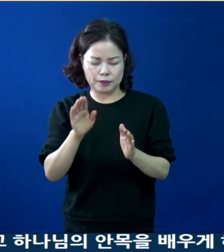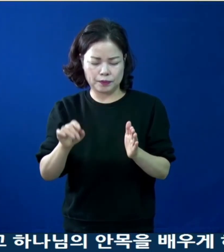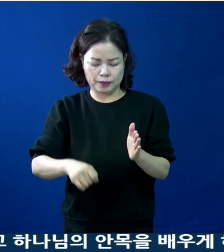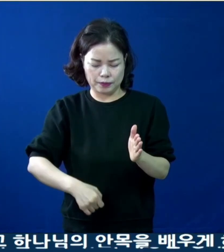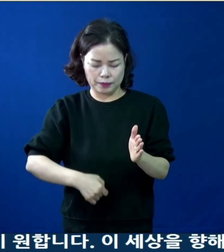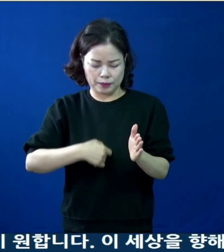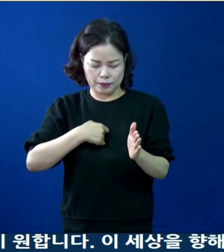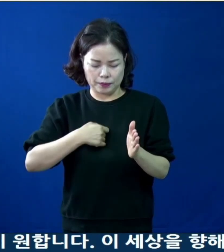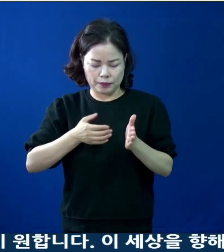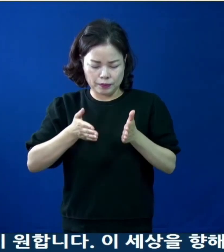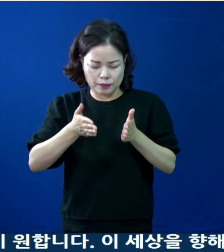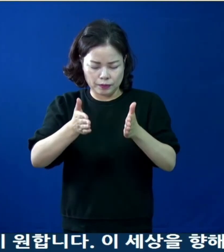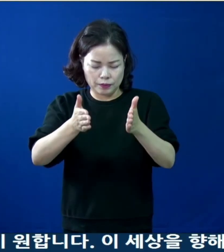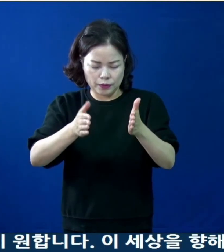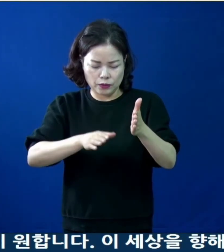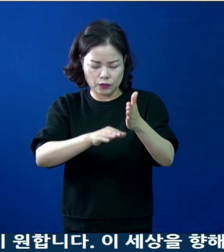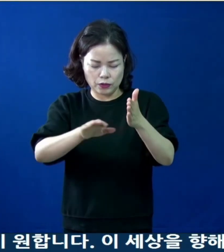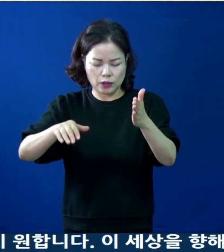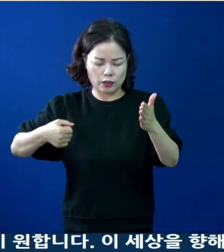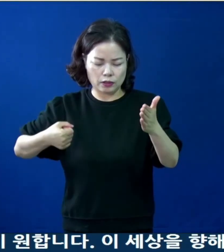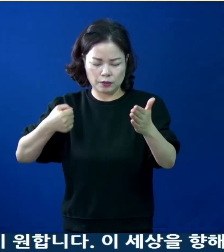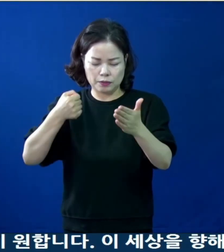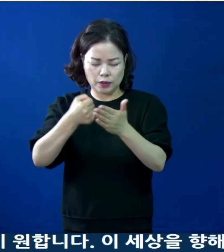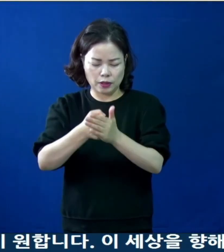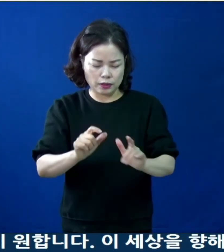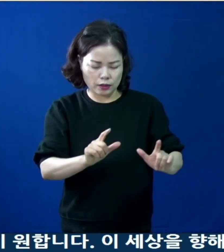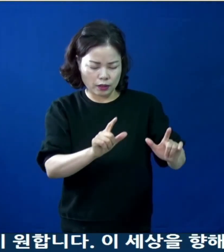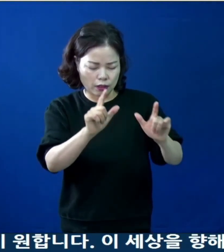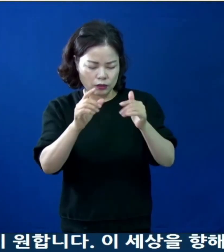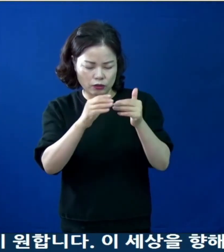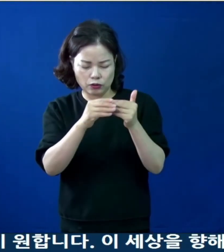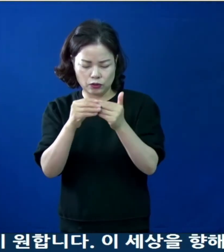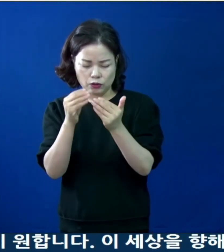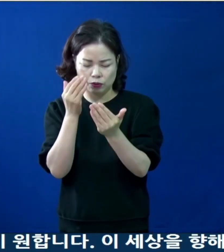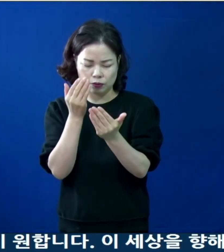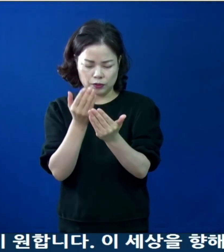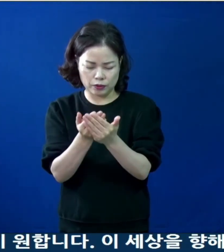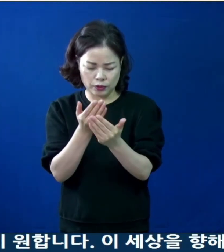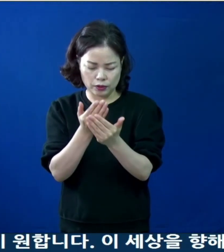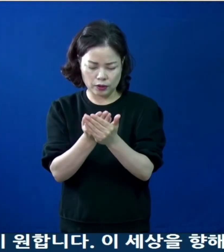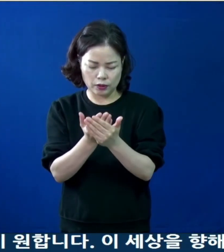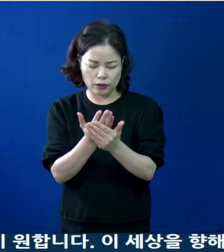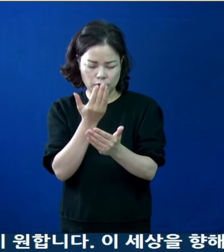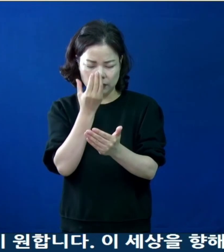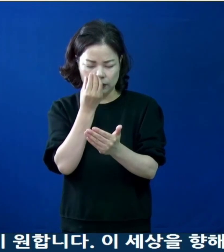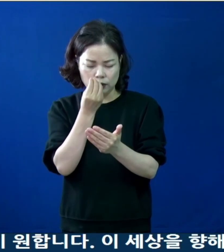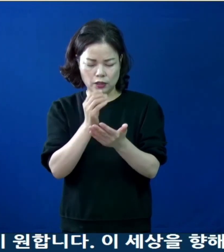통로로 우리가 담대히 살아갈 수 있도록 인도하여 주옵소서.